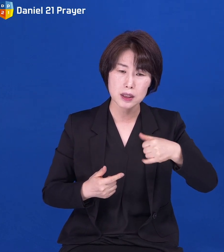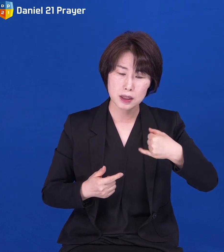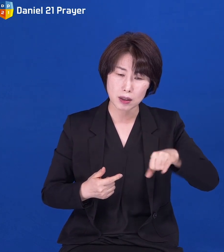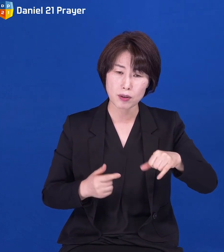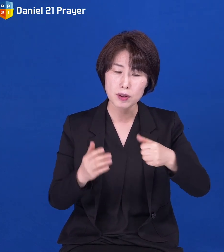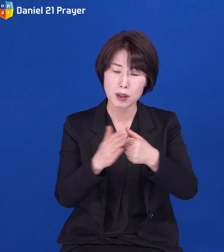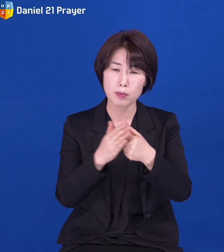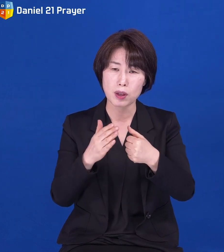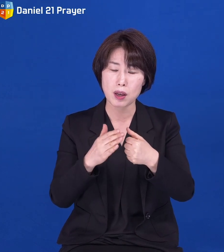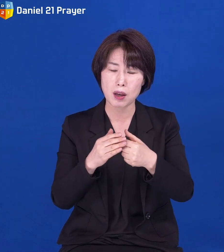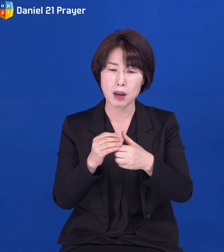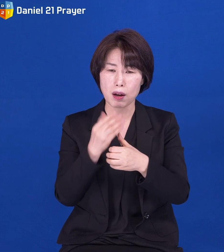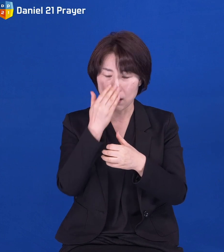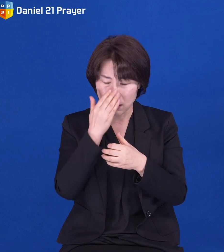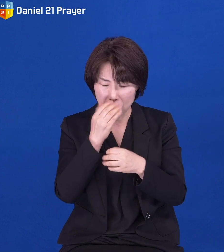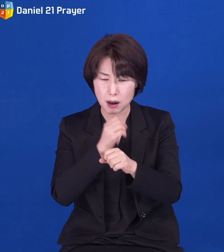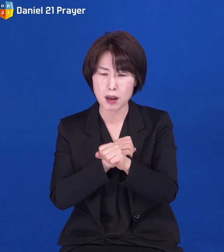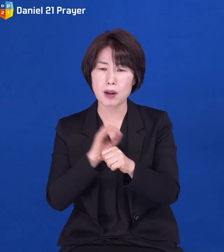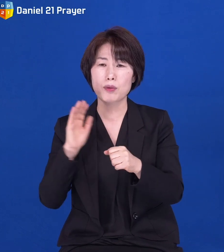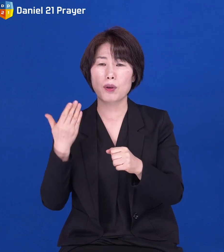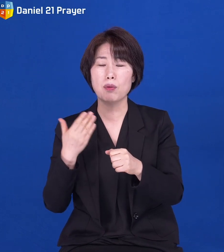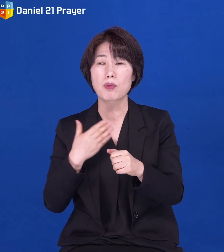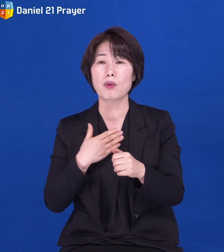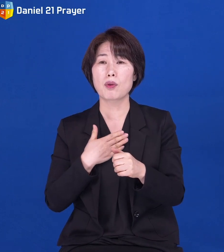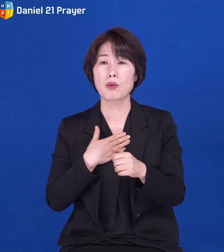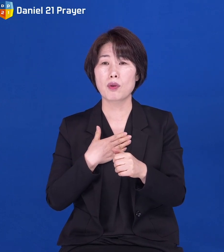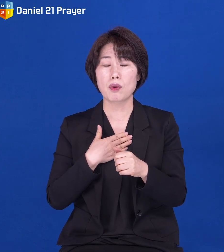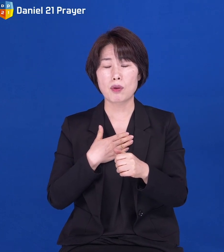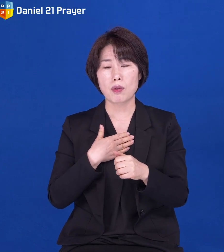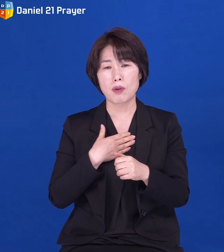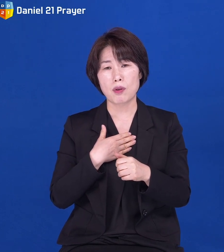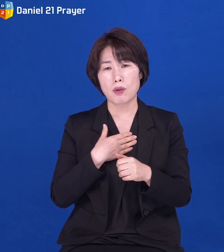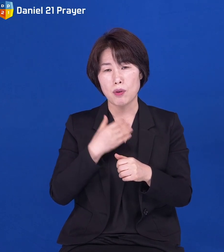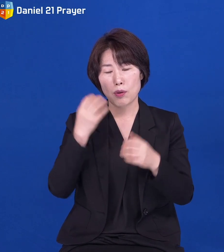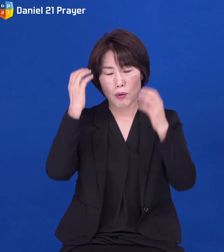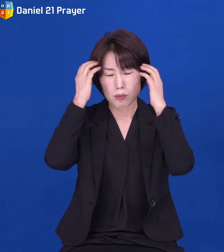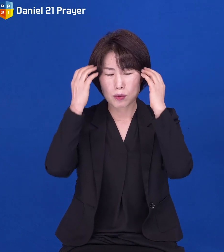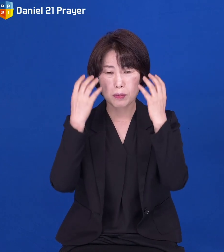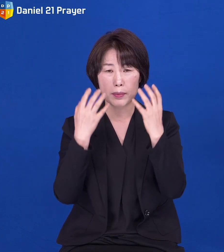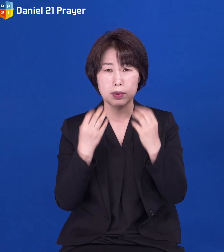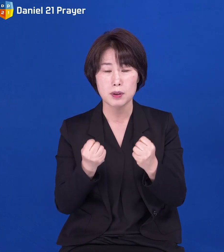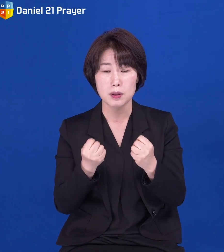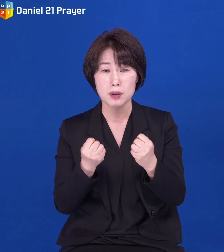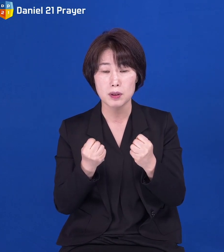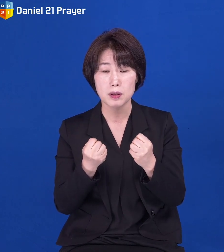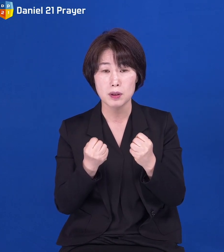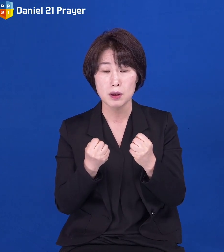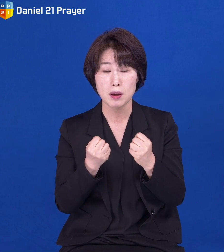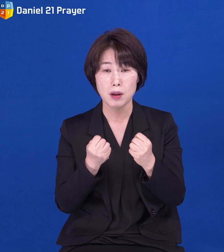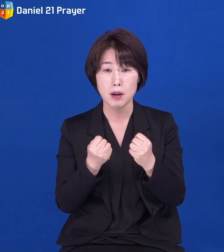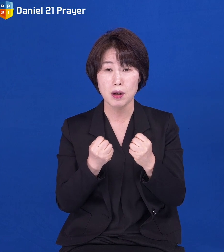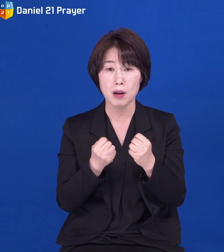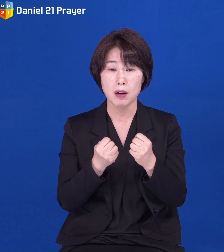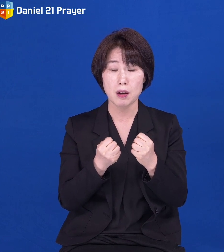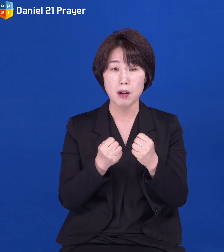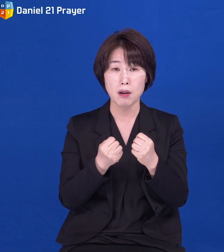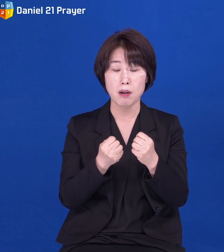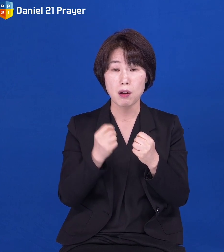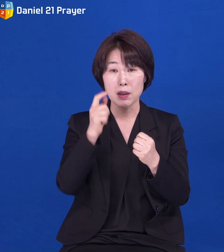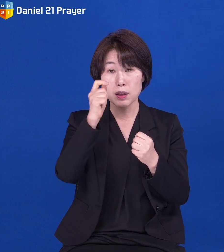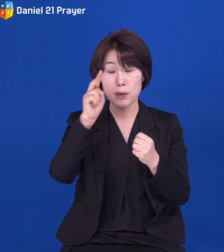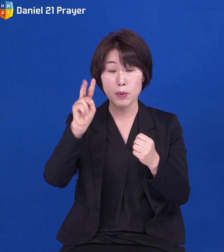되고 아이 때문에 항상 저 같은 똑같은 아픔을 겪으셨겠죠? 그랬더니 방송에 나왔는데 오윤아도 저런 아픔이